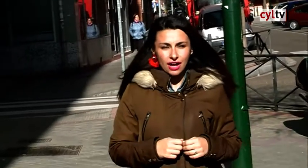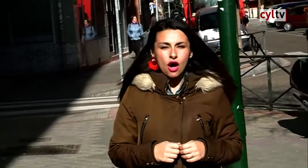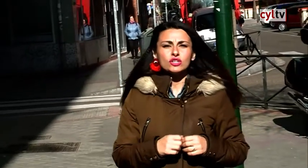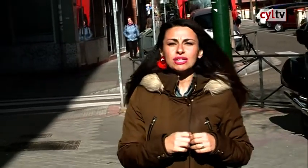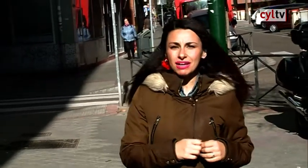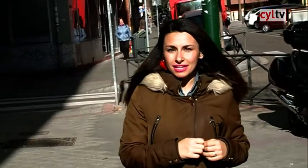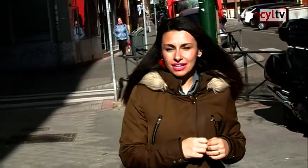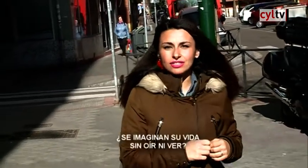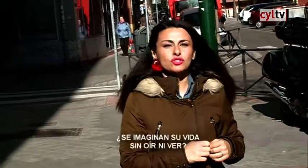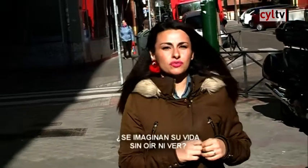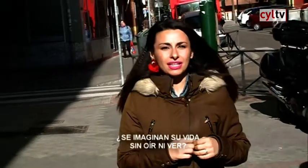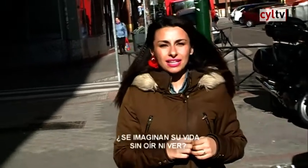¿O se imaginan?